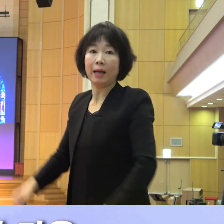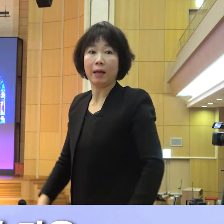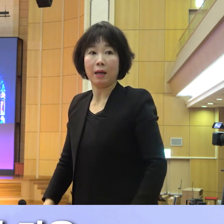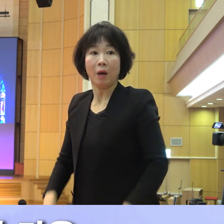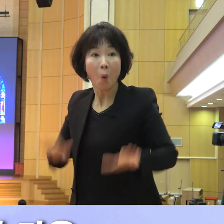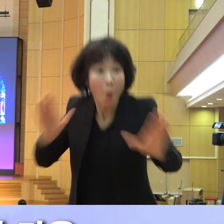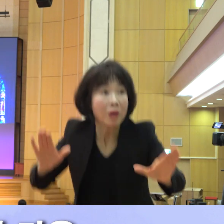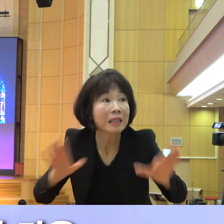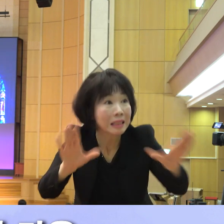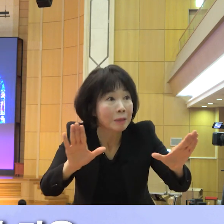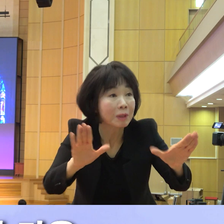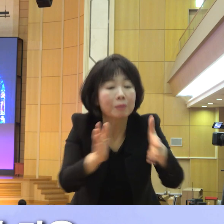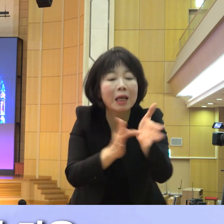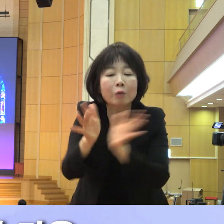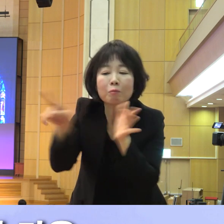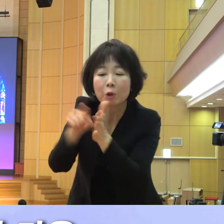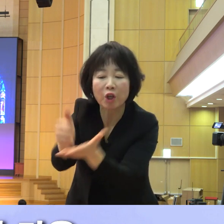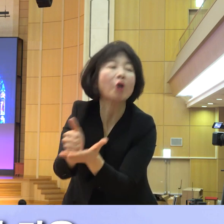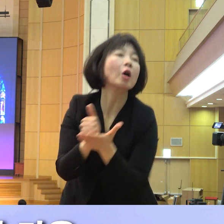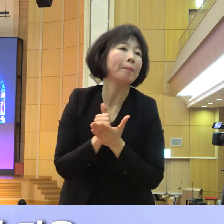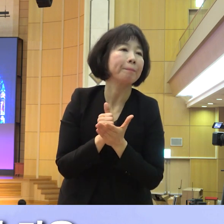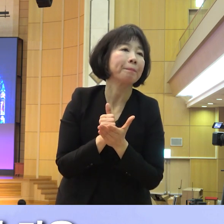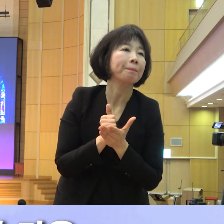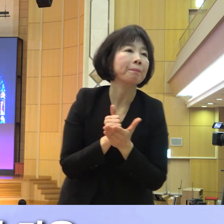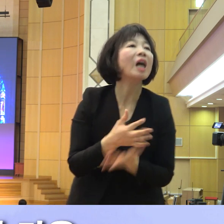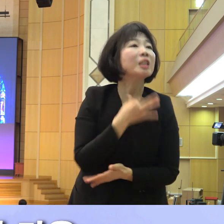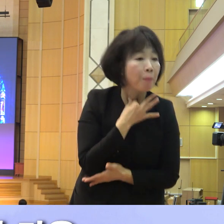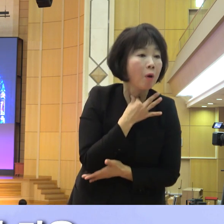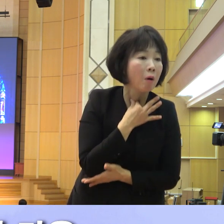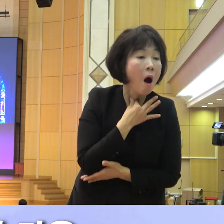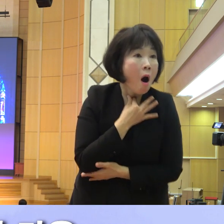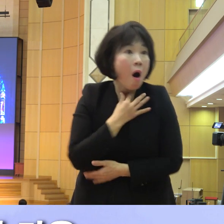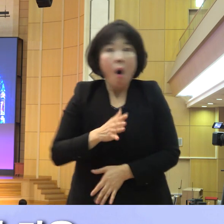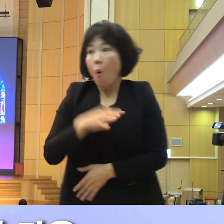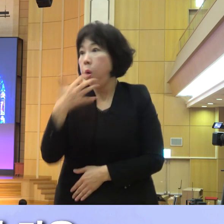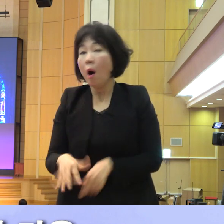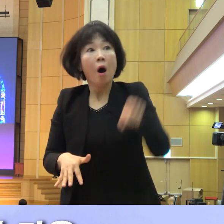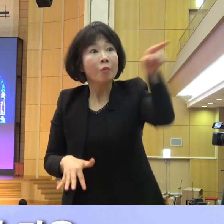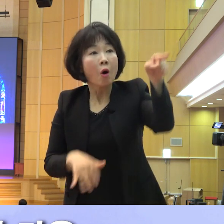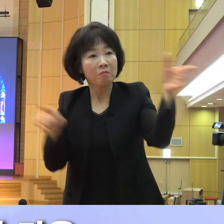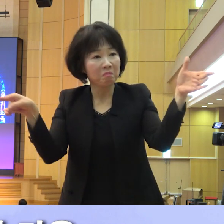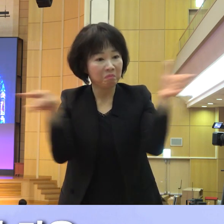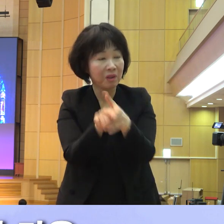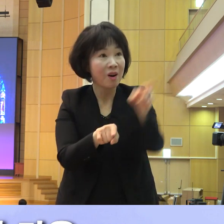주님을 영접합니다. 예수님께서 내 믿음이 크도다,